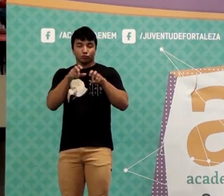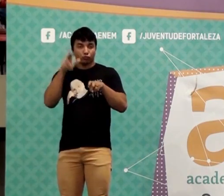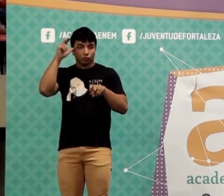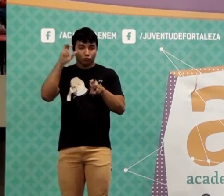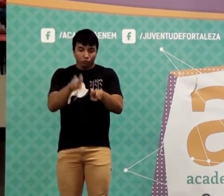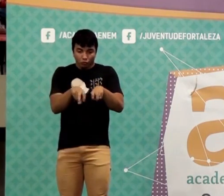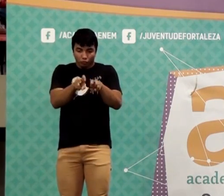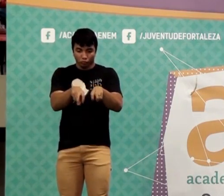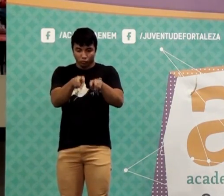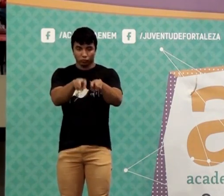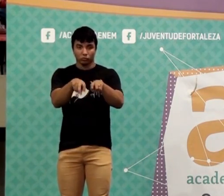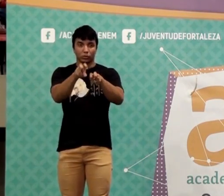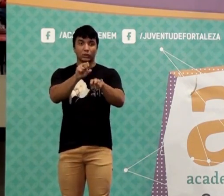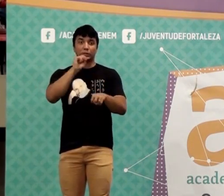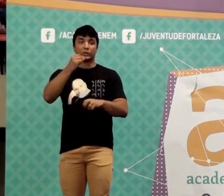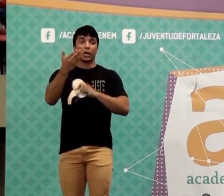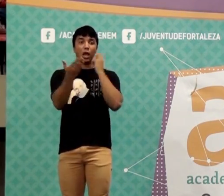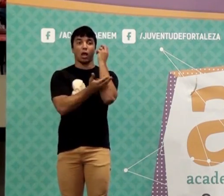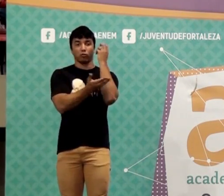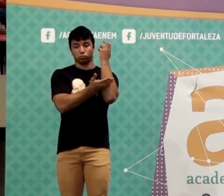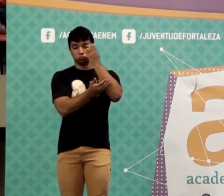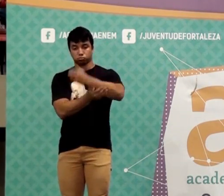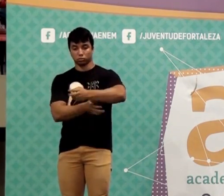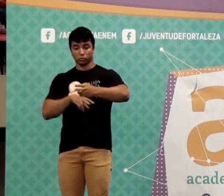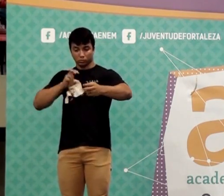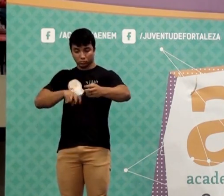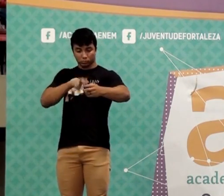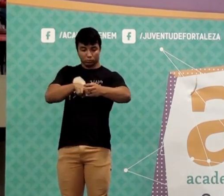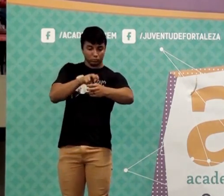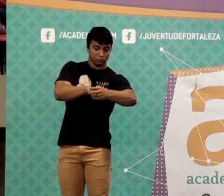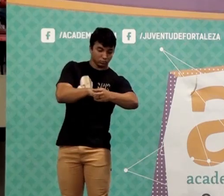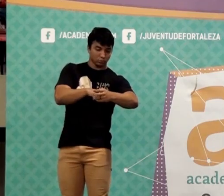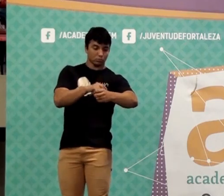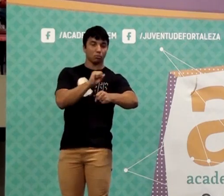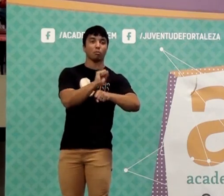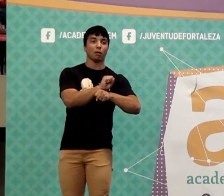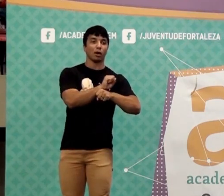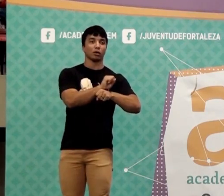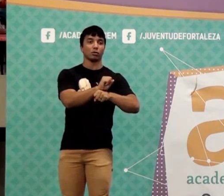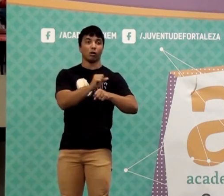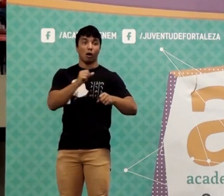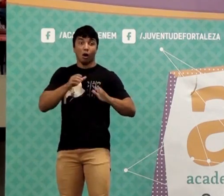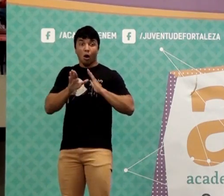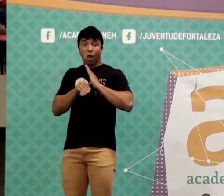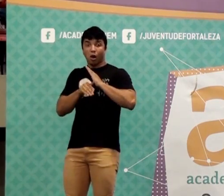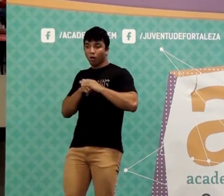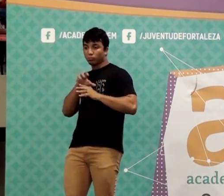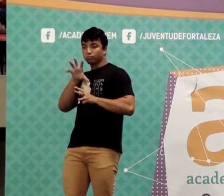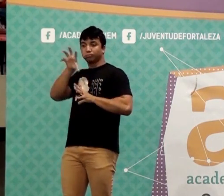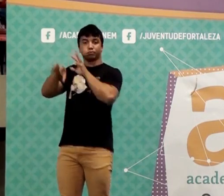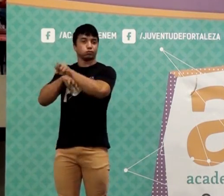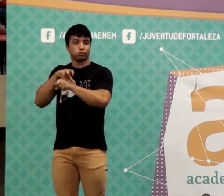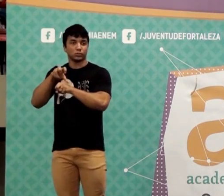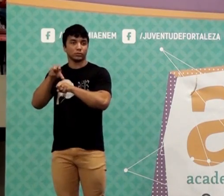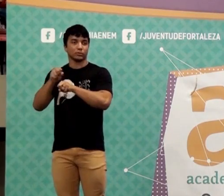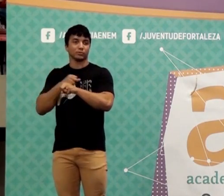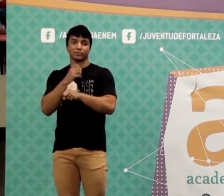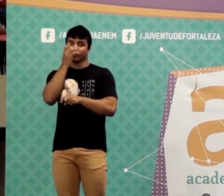Primeiro problema, qual é a moeda? Não tem moeda de troca. Então você troca produto por produto.